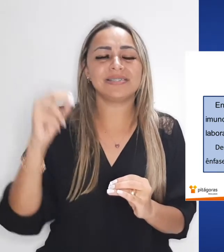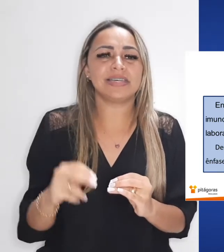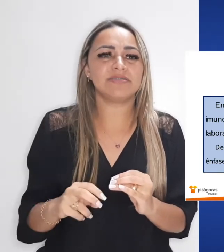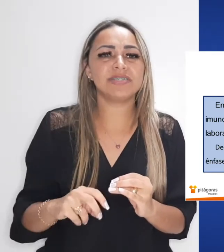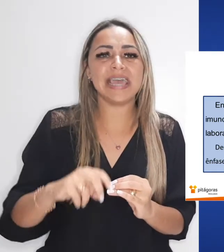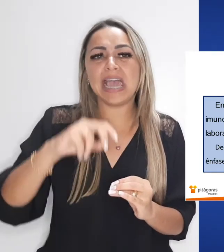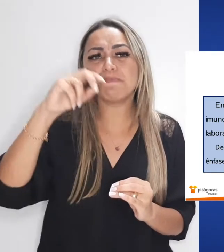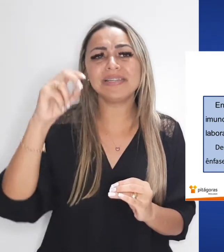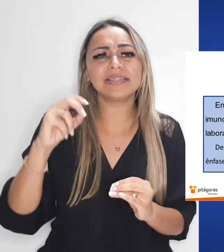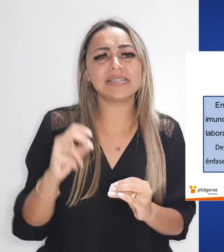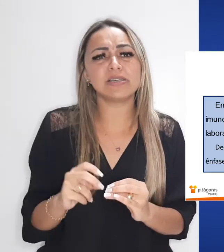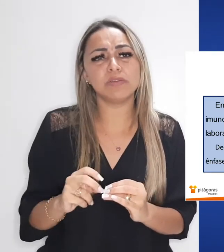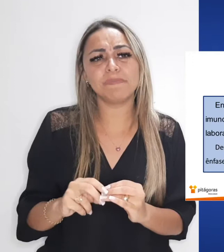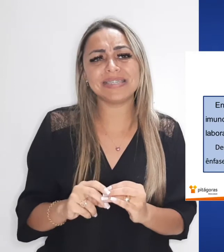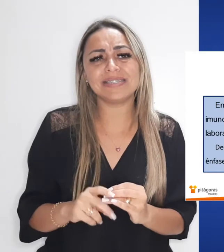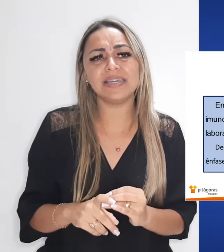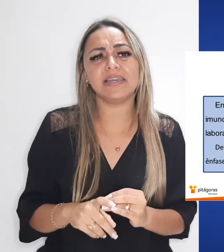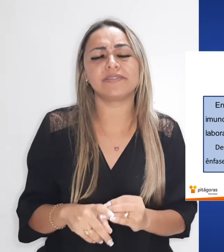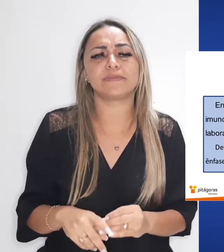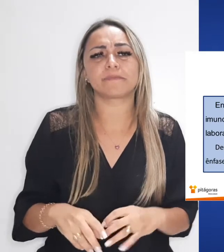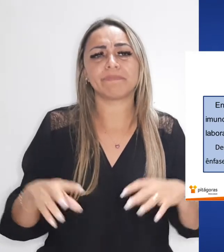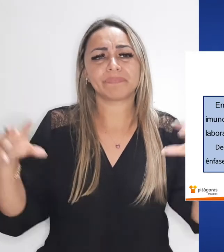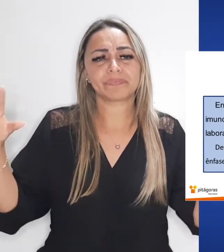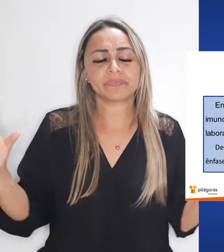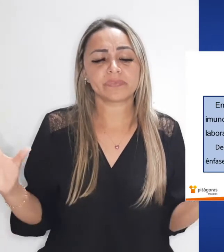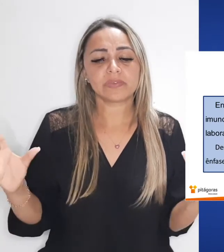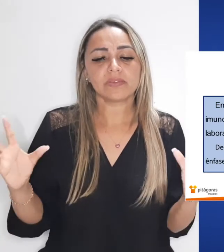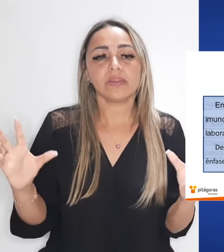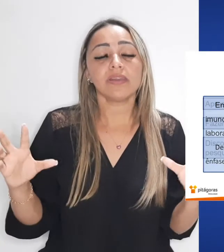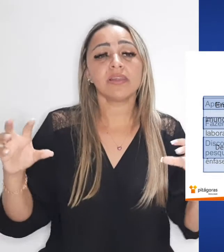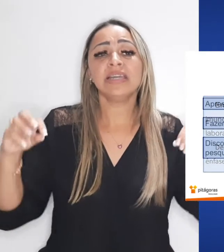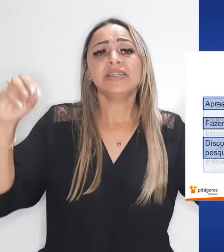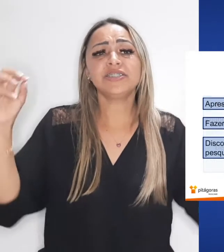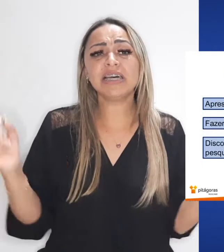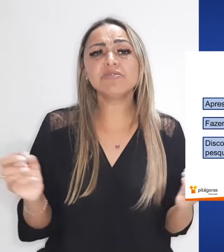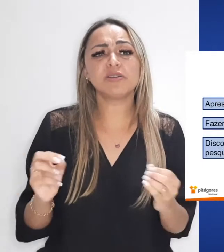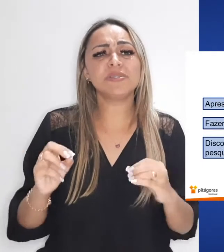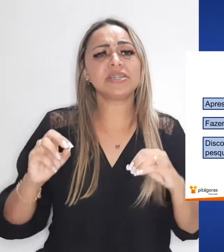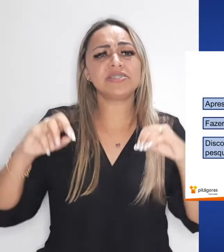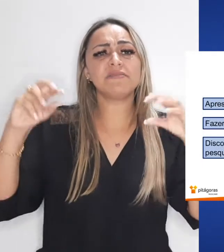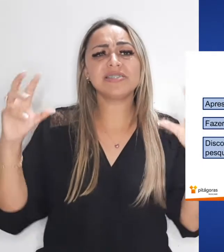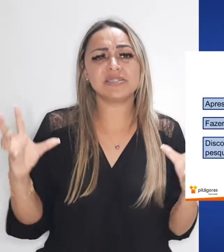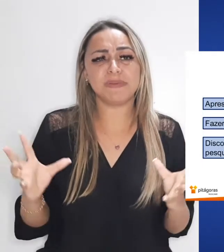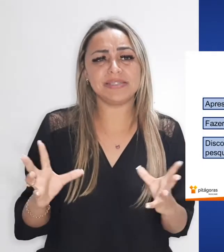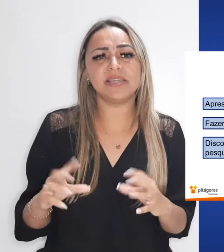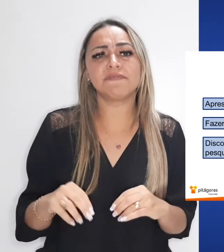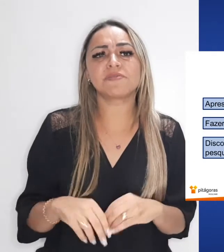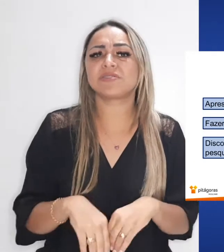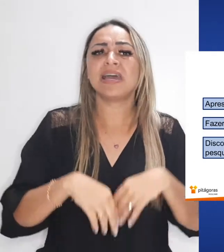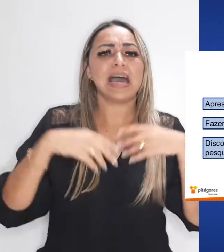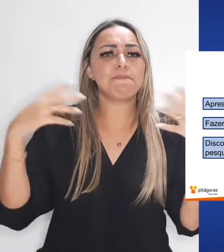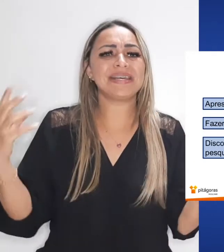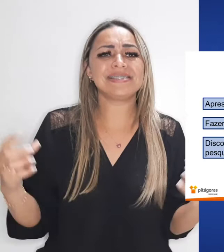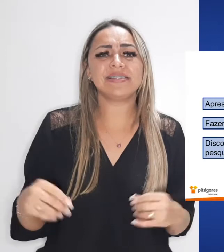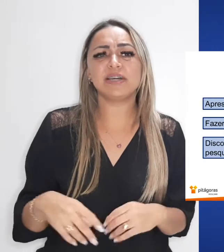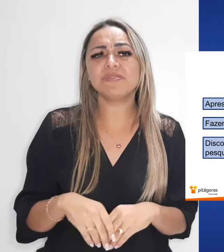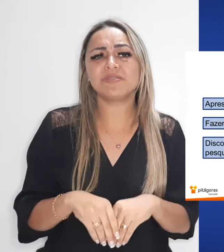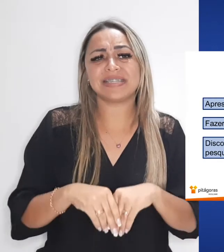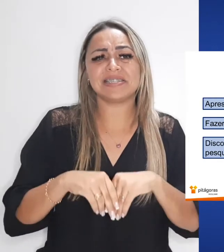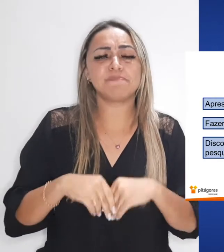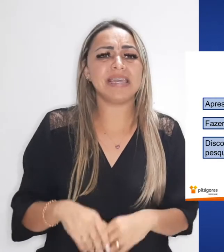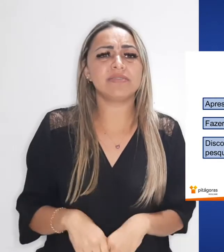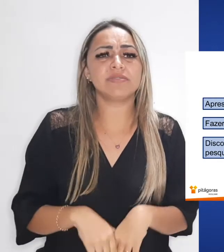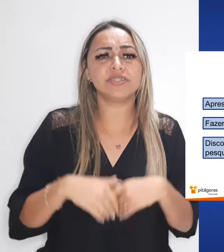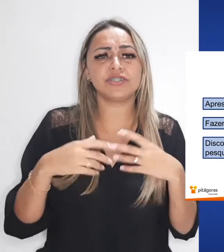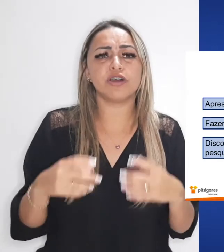no processo de reabilitação do paciente. Já nos objetivos específicos, apresentamos